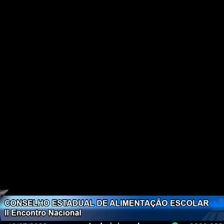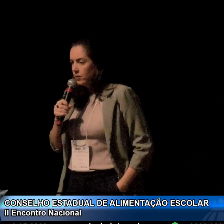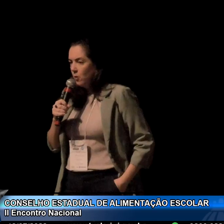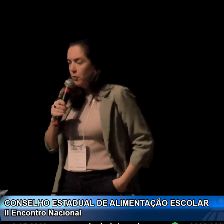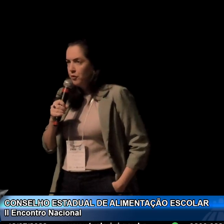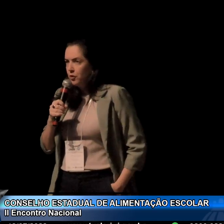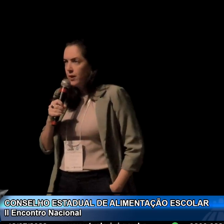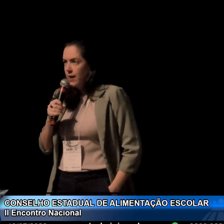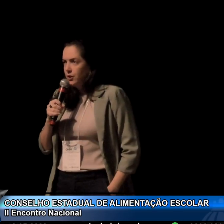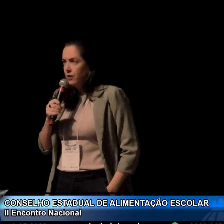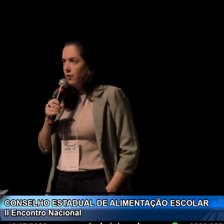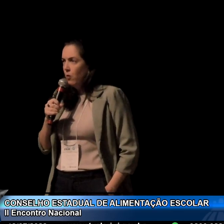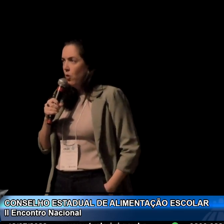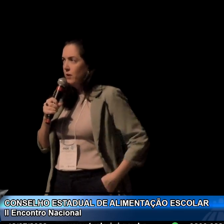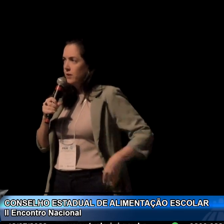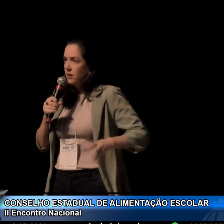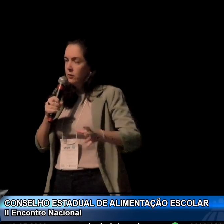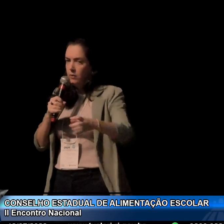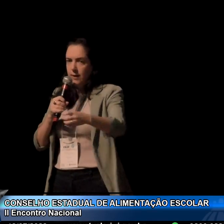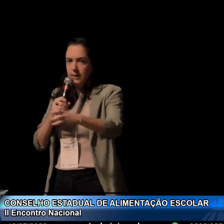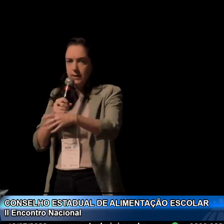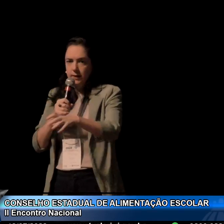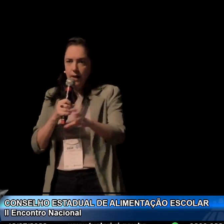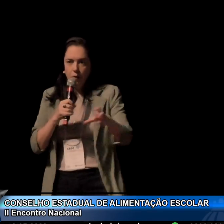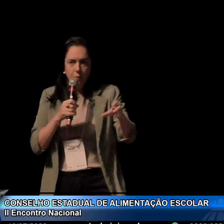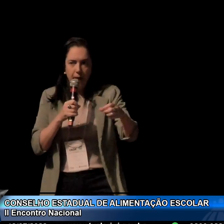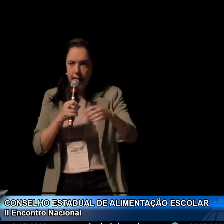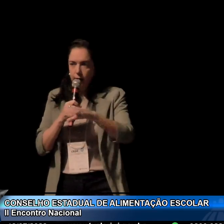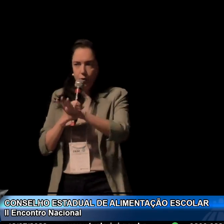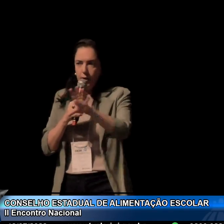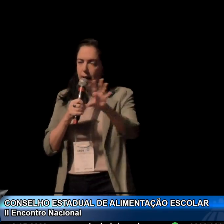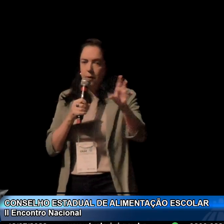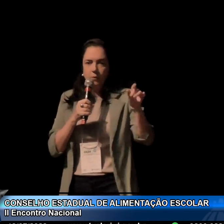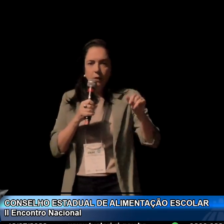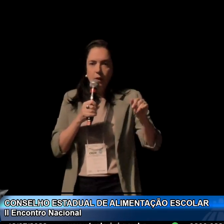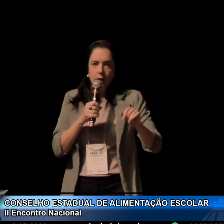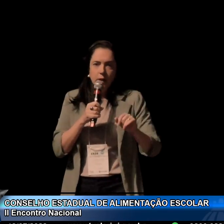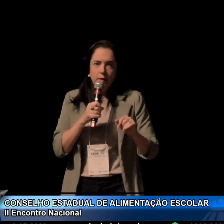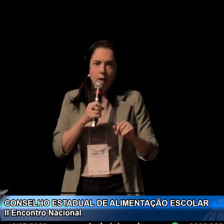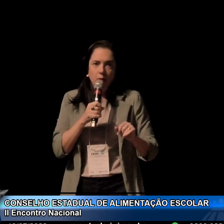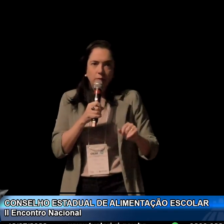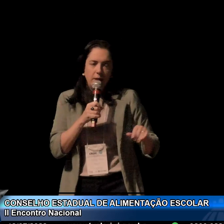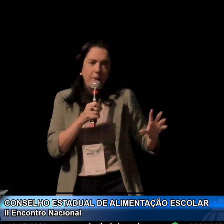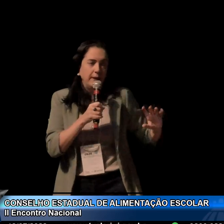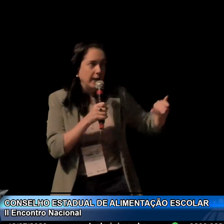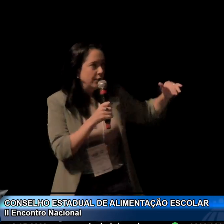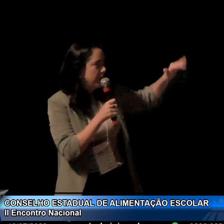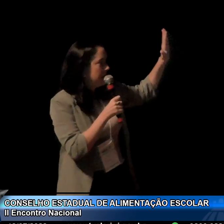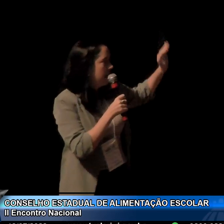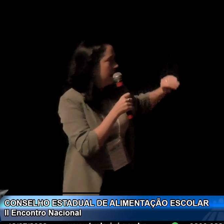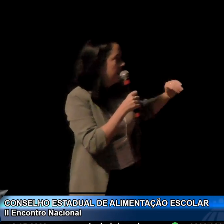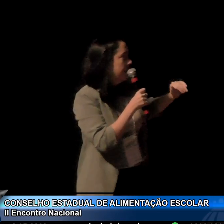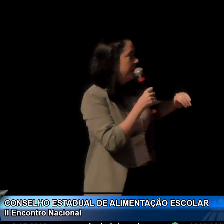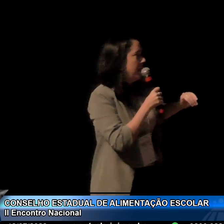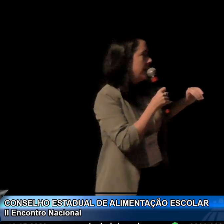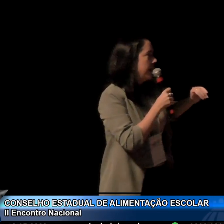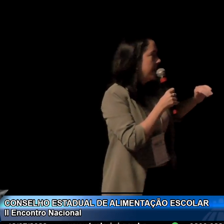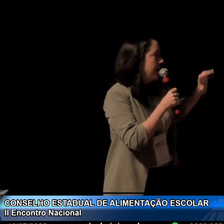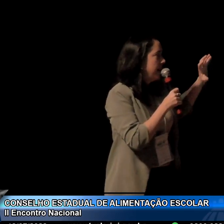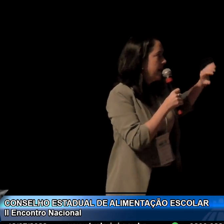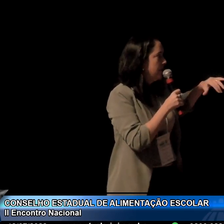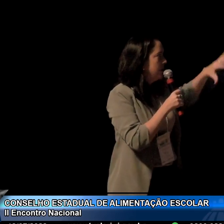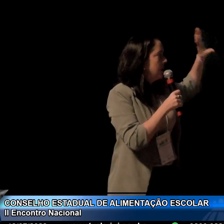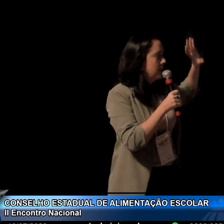acompanho são profissionais que vão começando a se agrupar e trocar então independente até